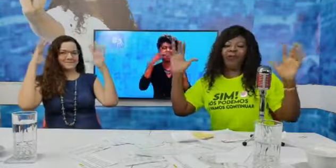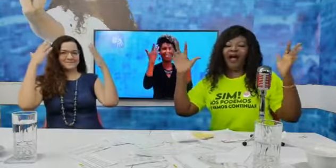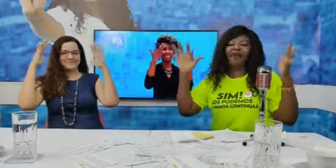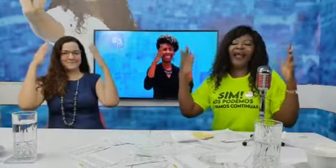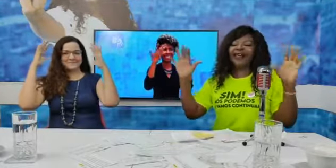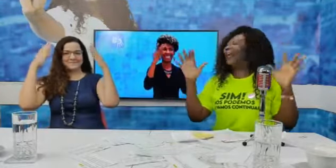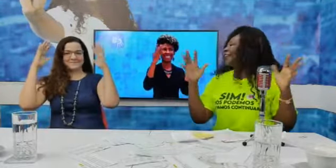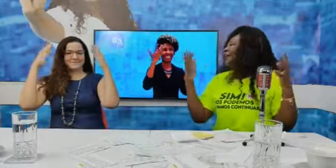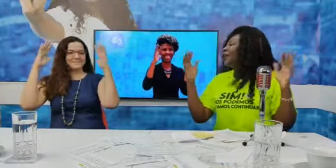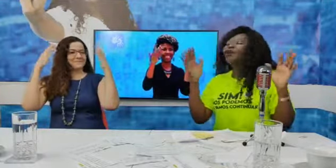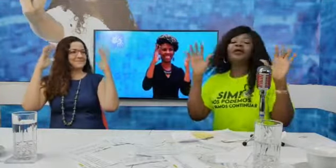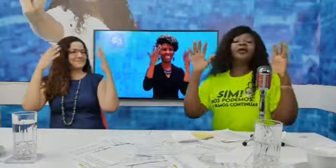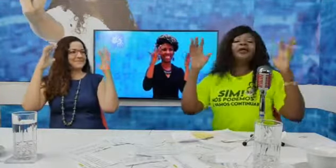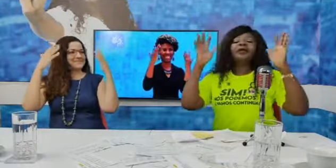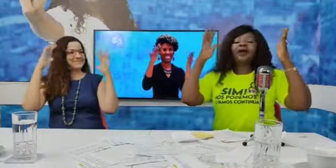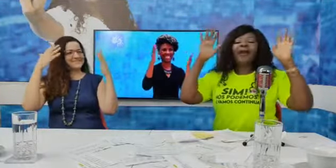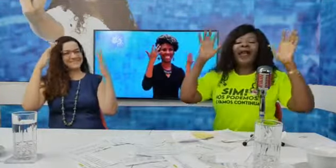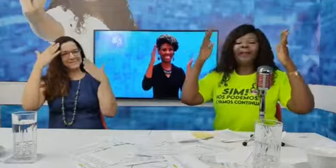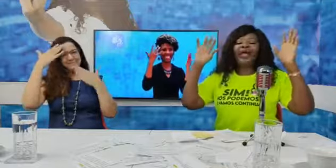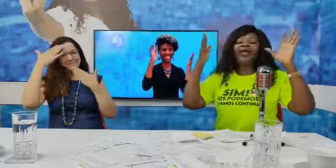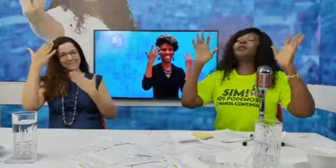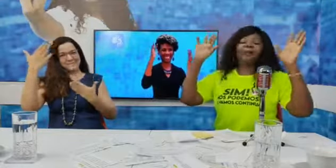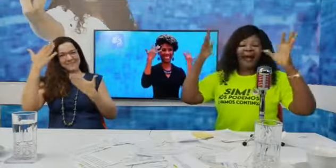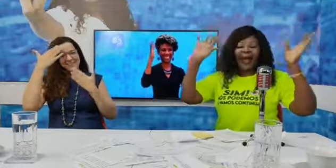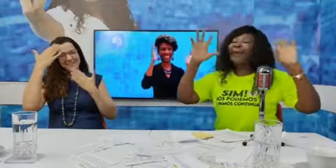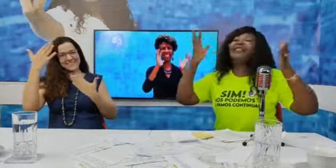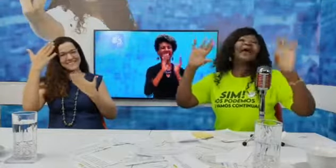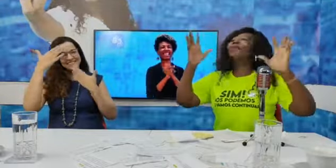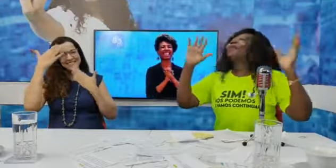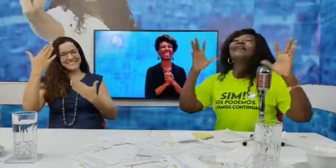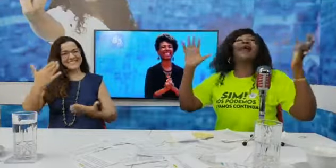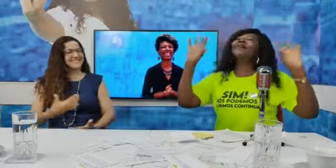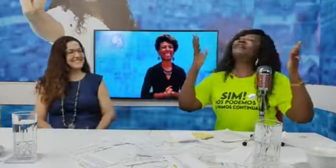eu vibrar falando, é assim? É parabéns.